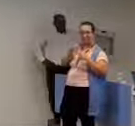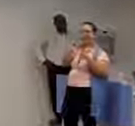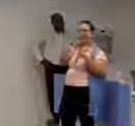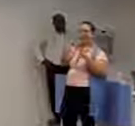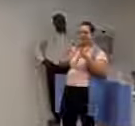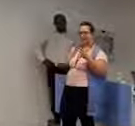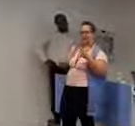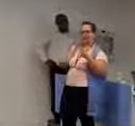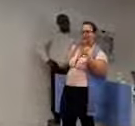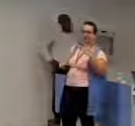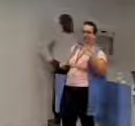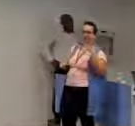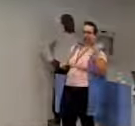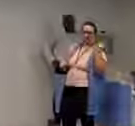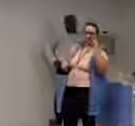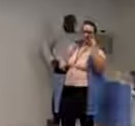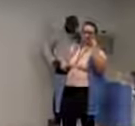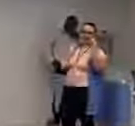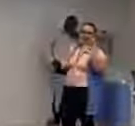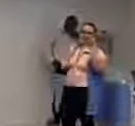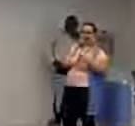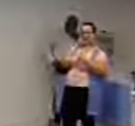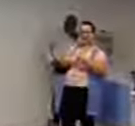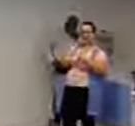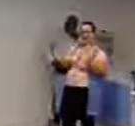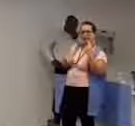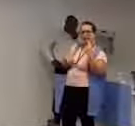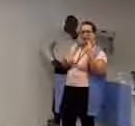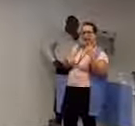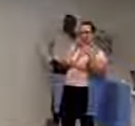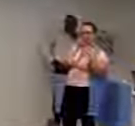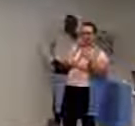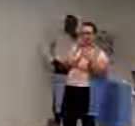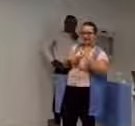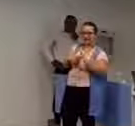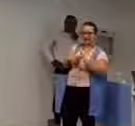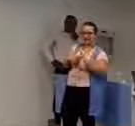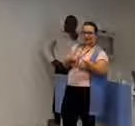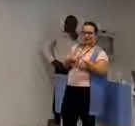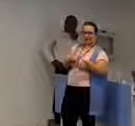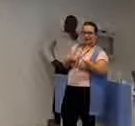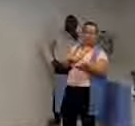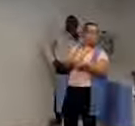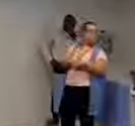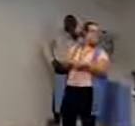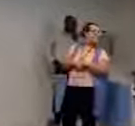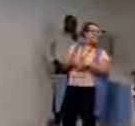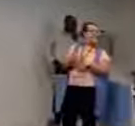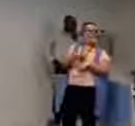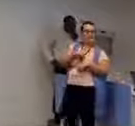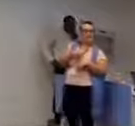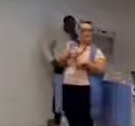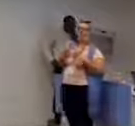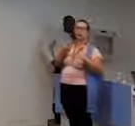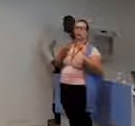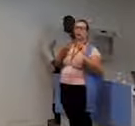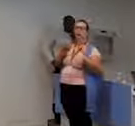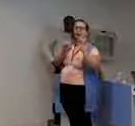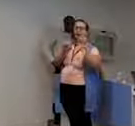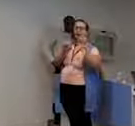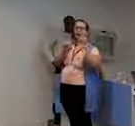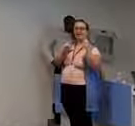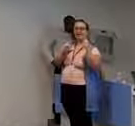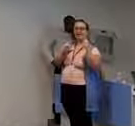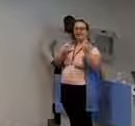Então, no Topsoil de CAN, que a gente não vai ter tempo de ver até o final da apresentação hoje, nós temos uma gestão de processos